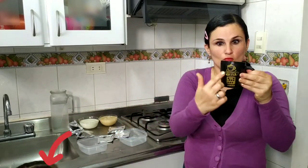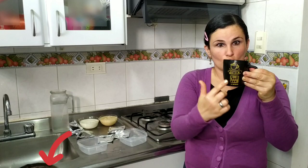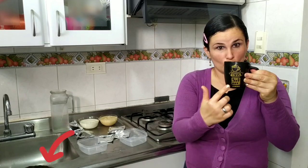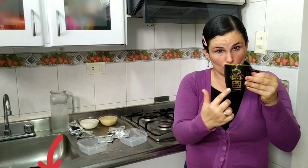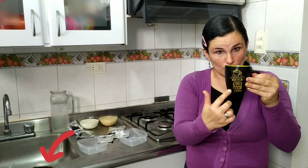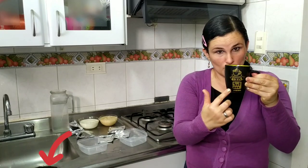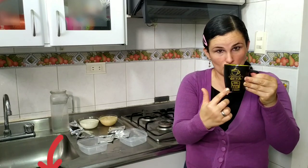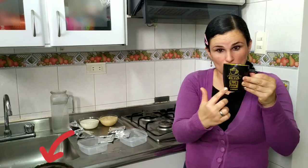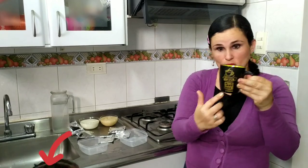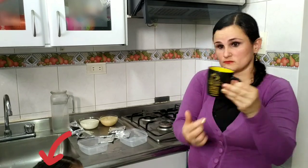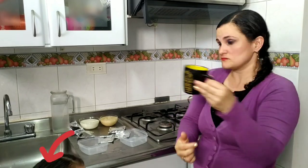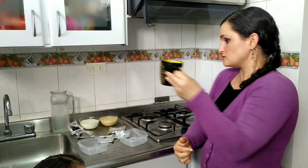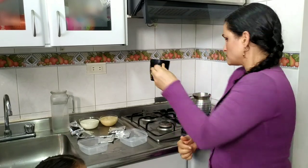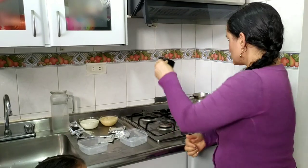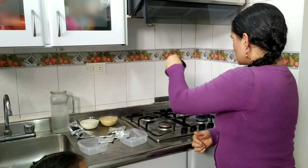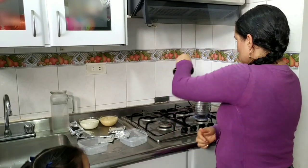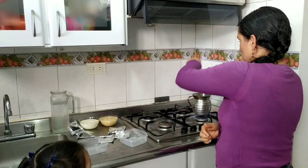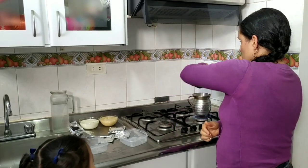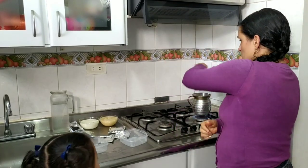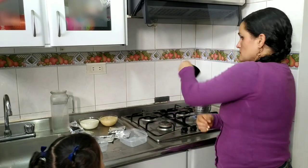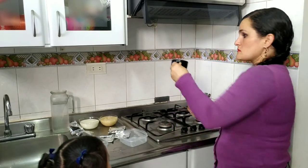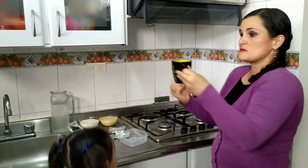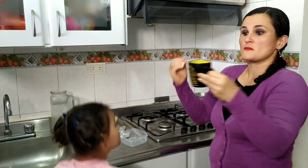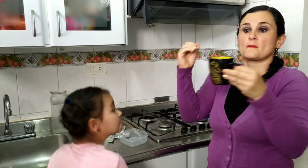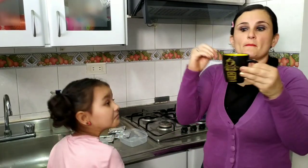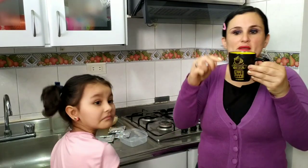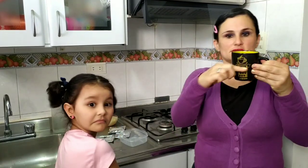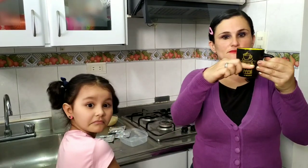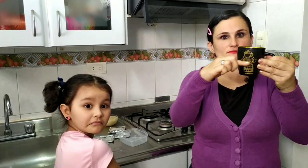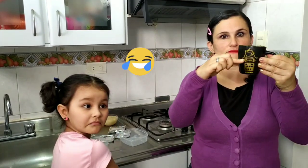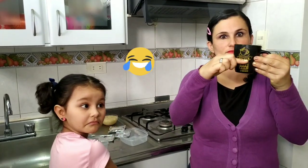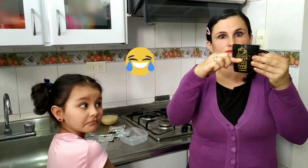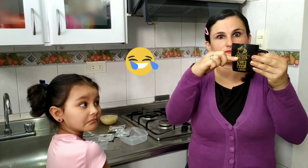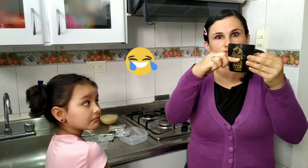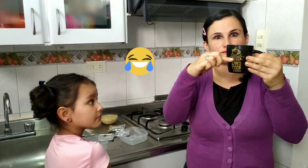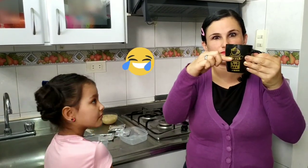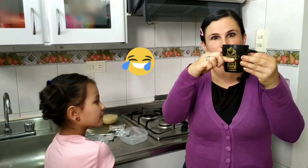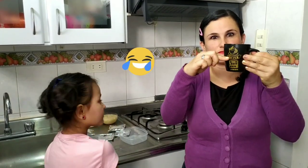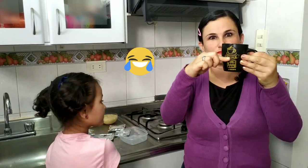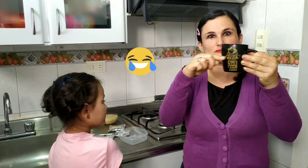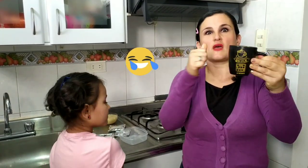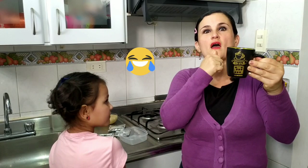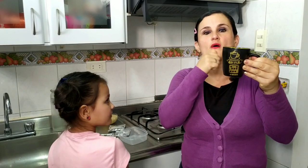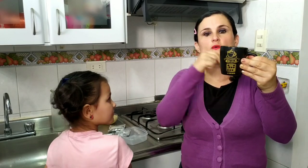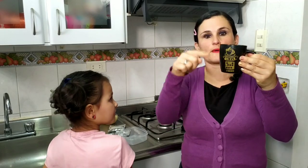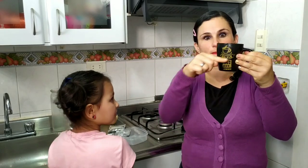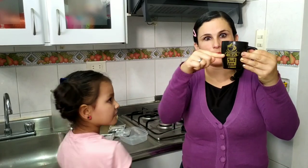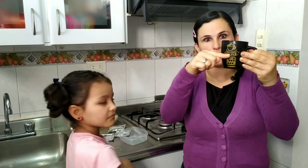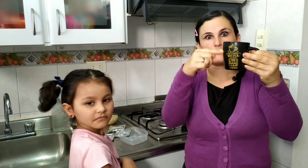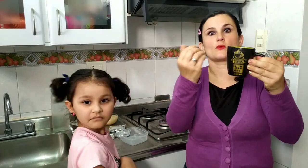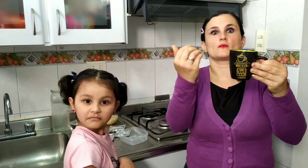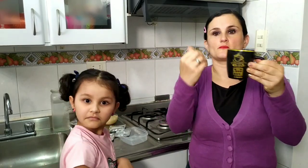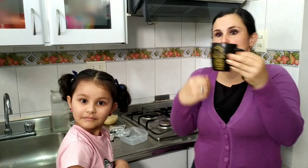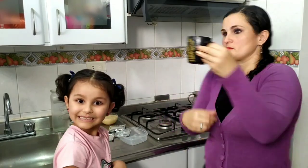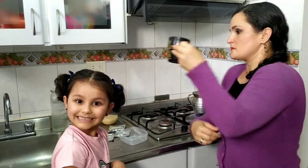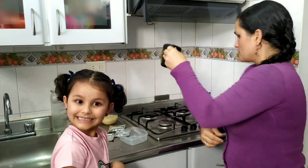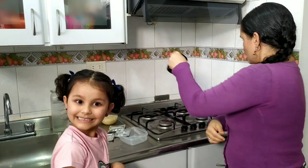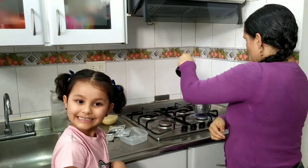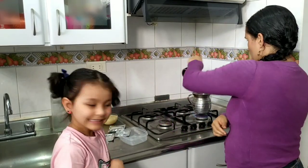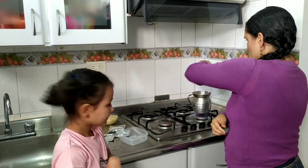vamos a agregar un pocillo y medio de agua. La vamos a poner